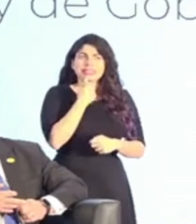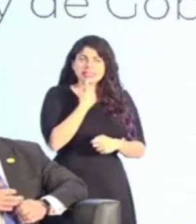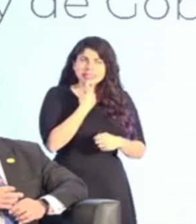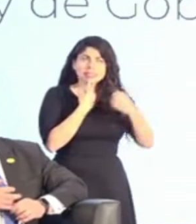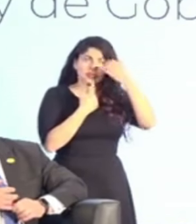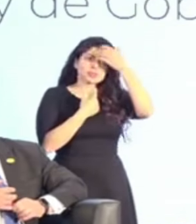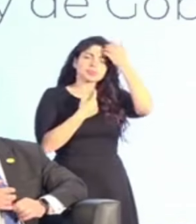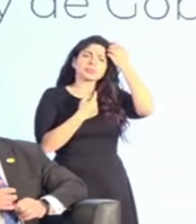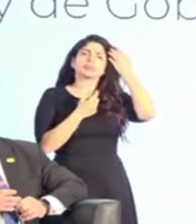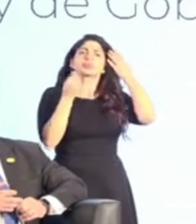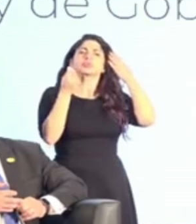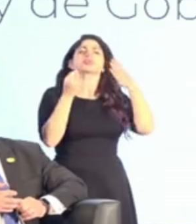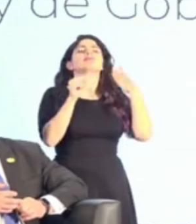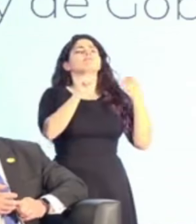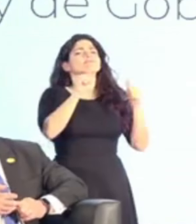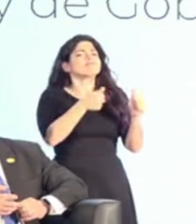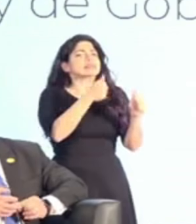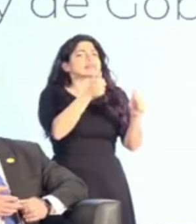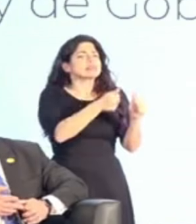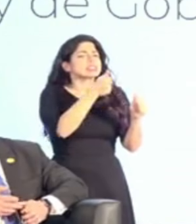crisis, una persecución hacia